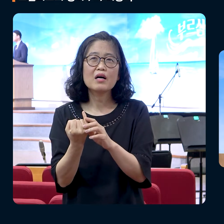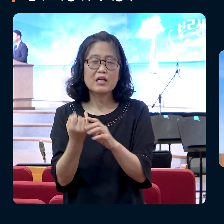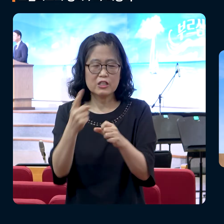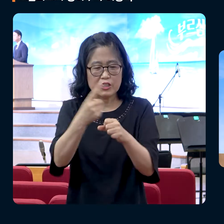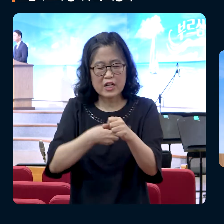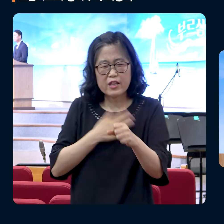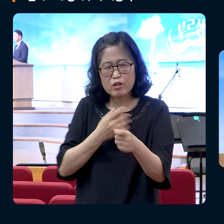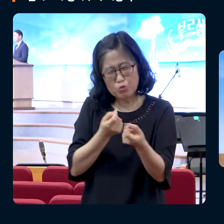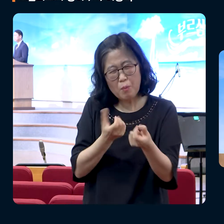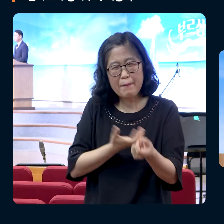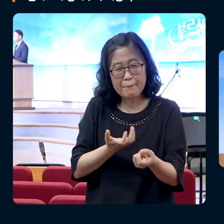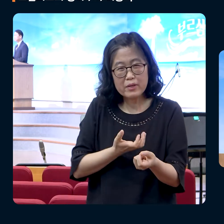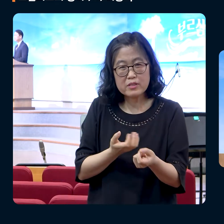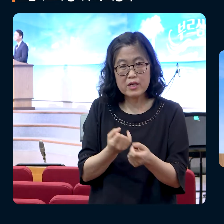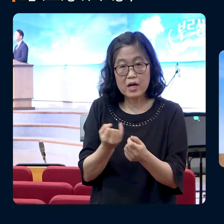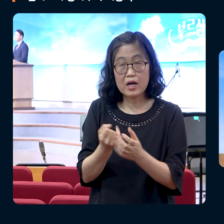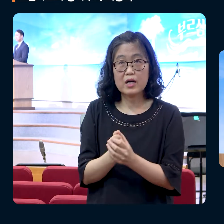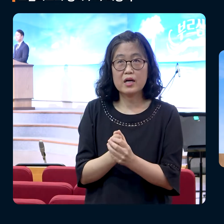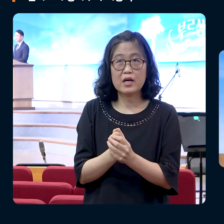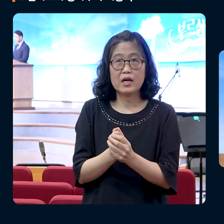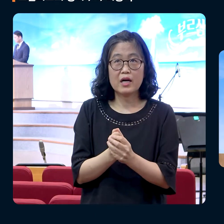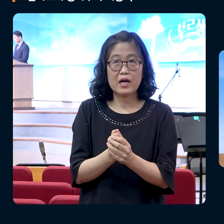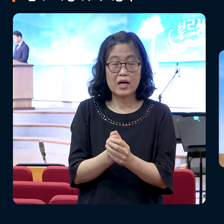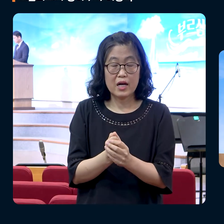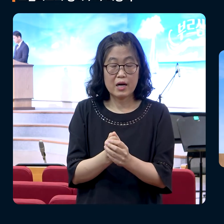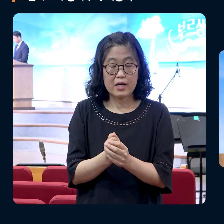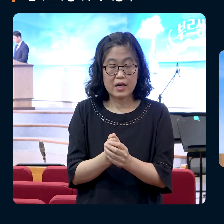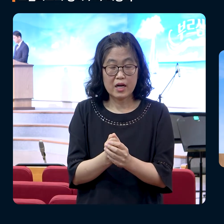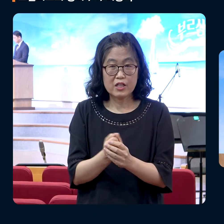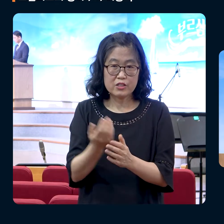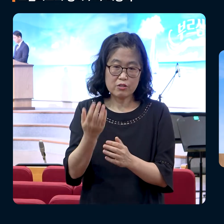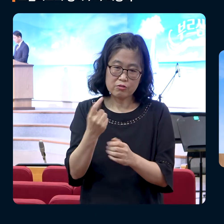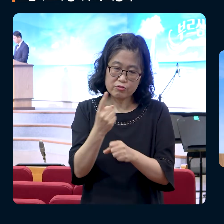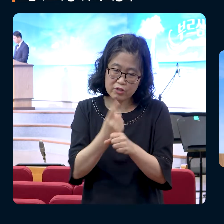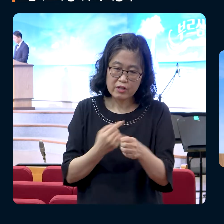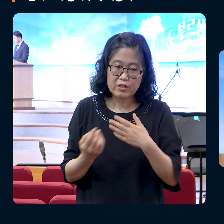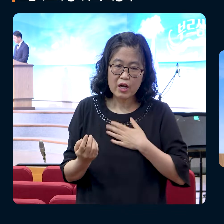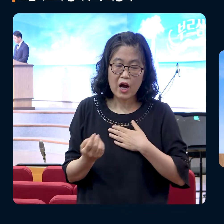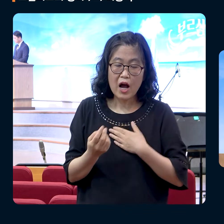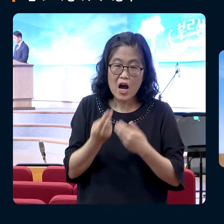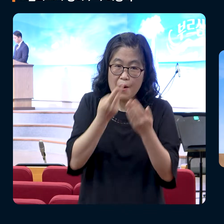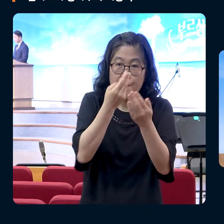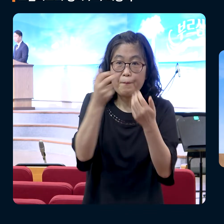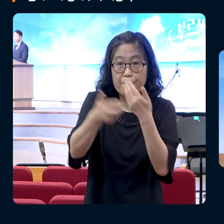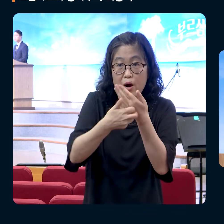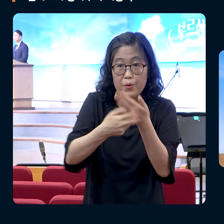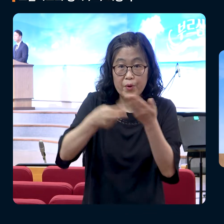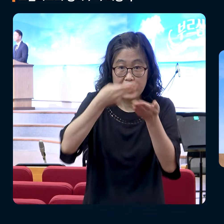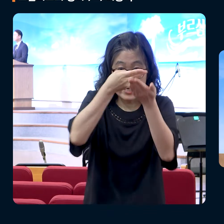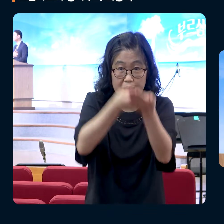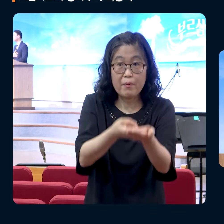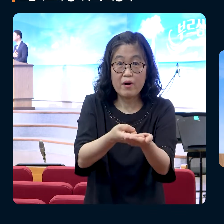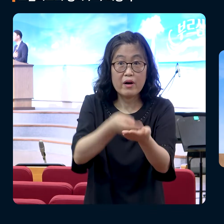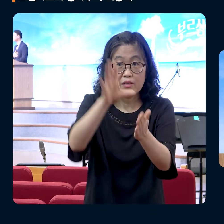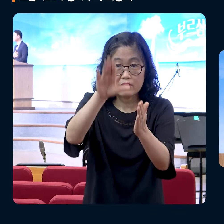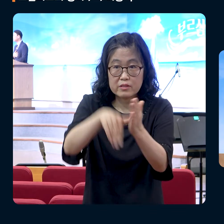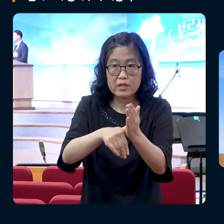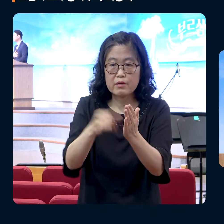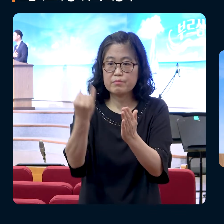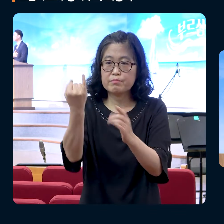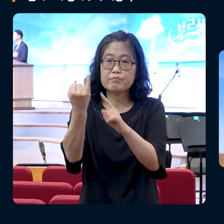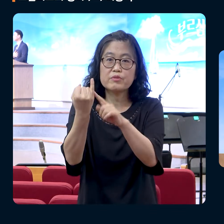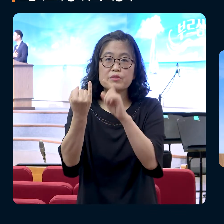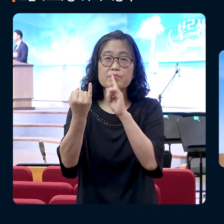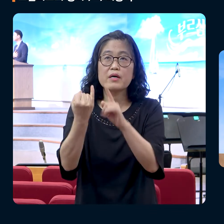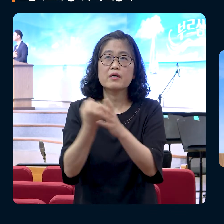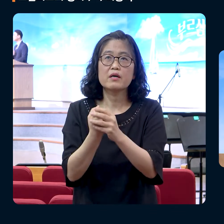시간들이 있었는데 저희 아내가 그 이야기를 이제 꺼내더라고요. 제가 병원에 있었을 때 이야기를 꺼내면서 저희 아내에게는, 그리고